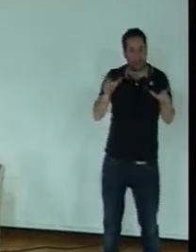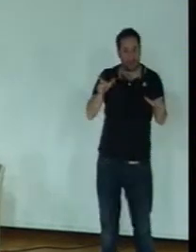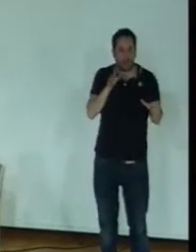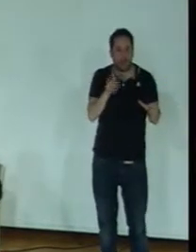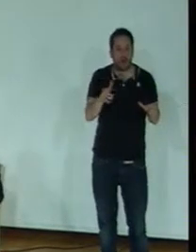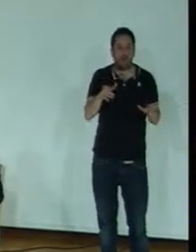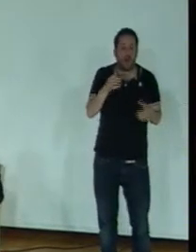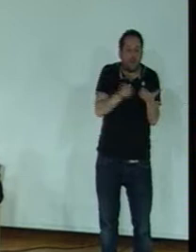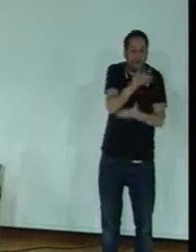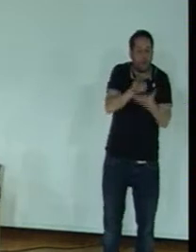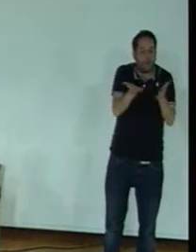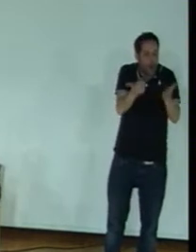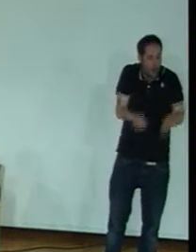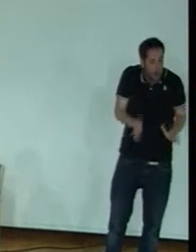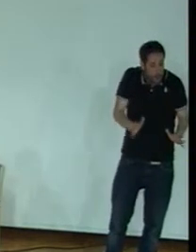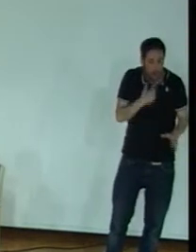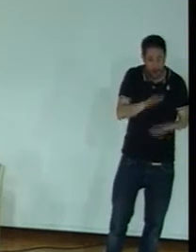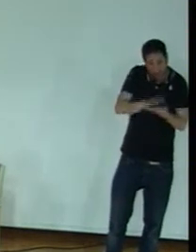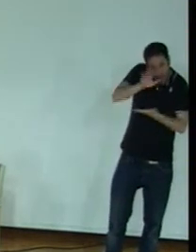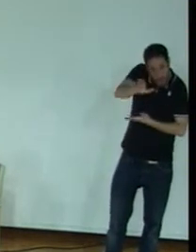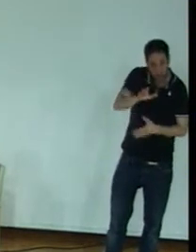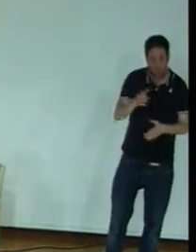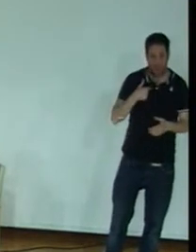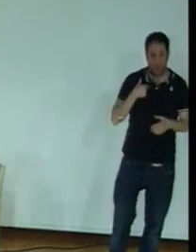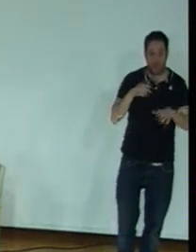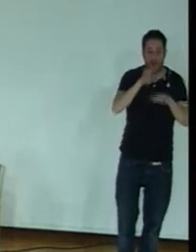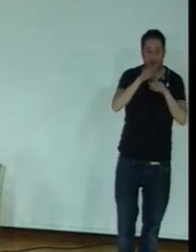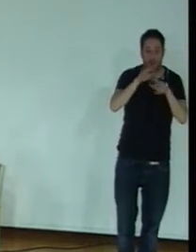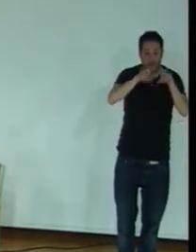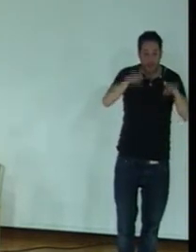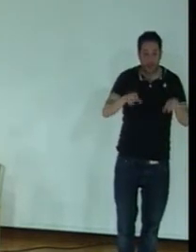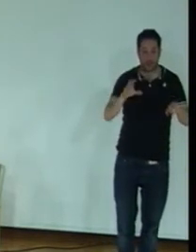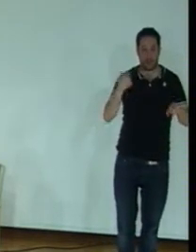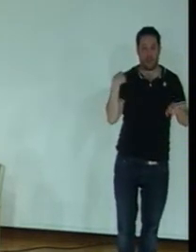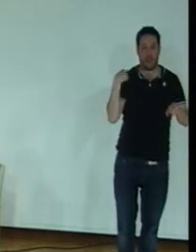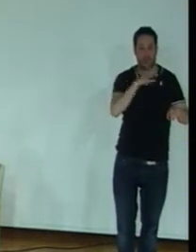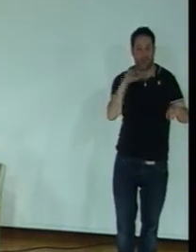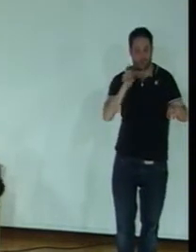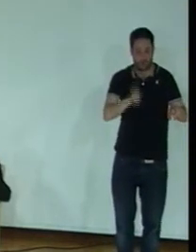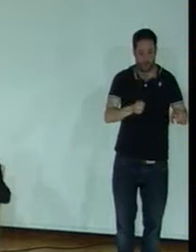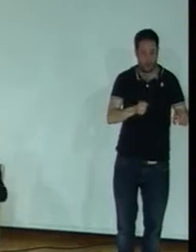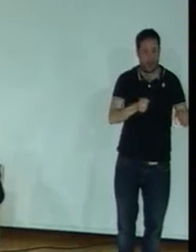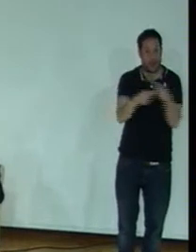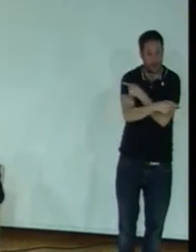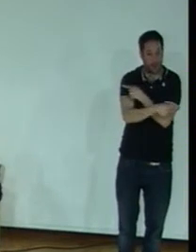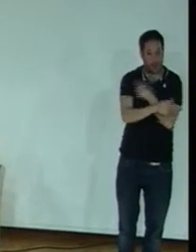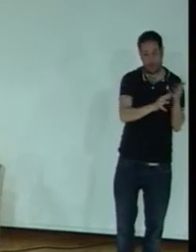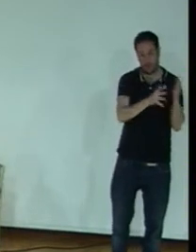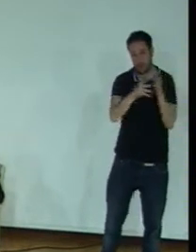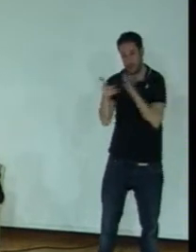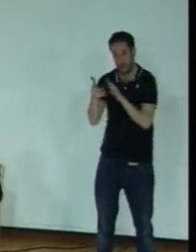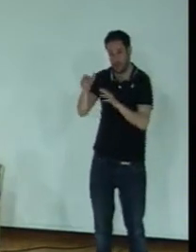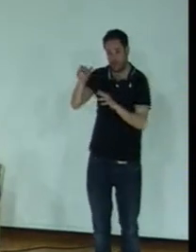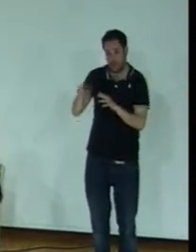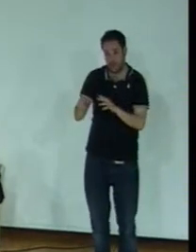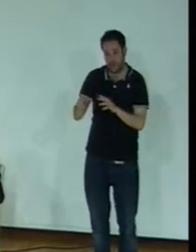facile, j'enlève la moitié des informations, mais c'est garantir que par rapport au numéro que j'ai mis sur la fiche, je ne vais pas pouvoir, à un moment donné, faire l'opération inverse qui va me permettre de